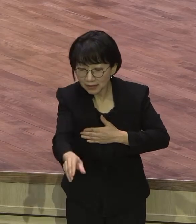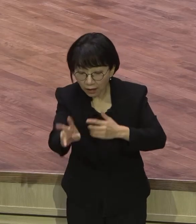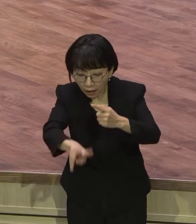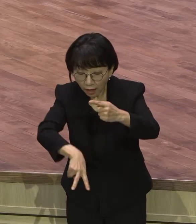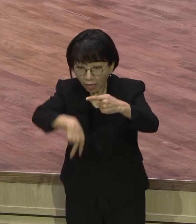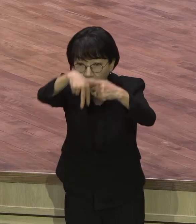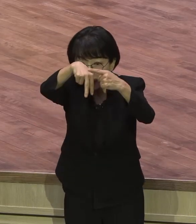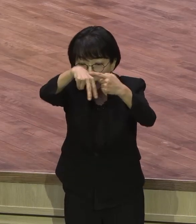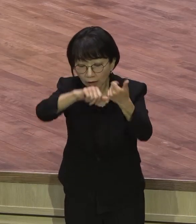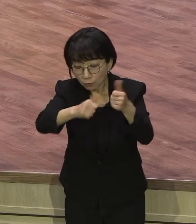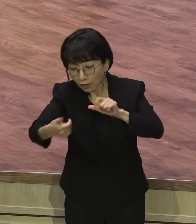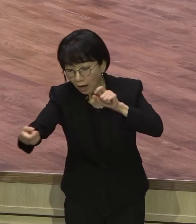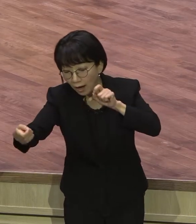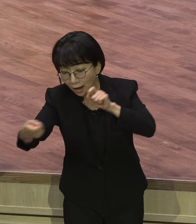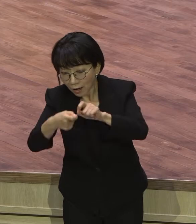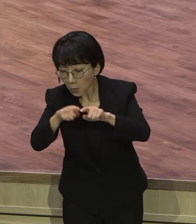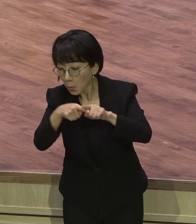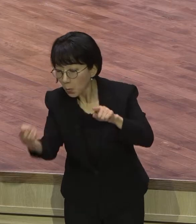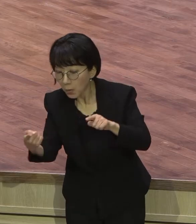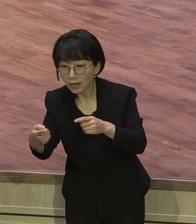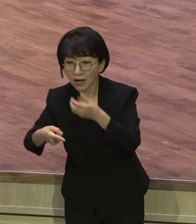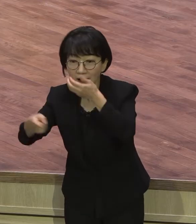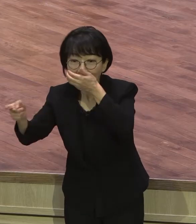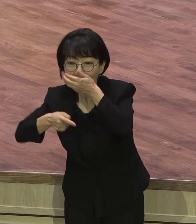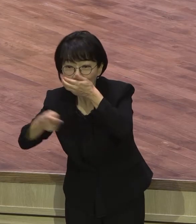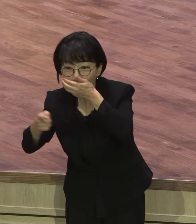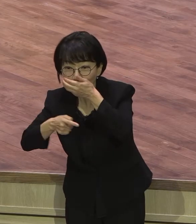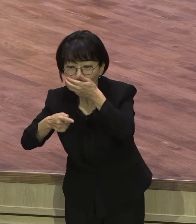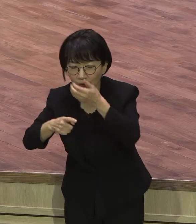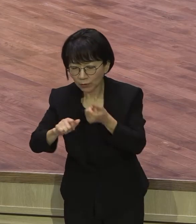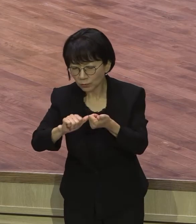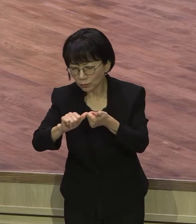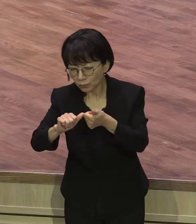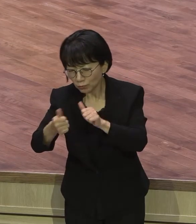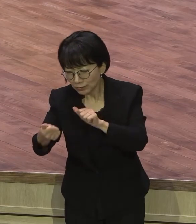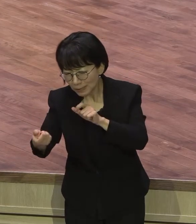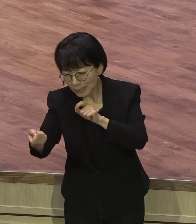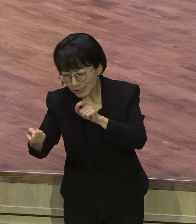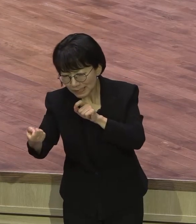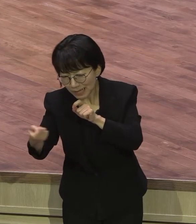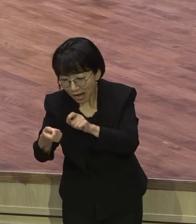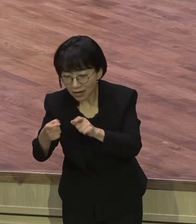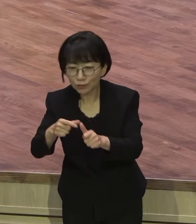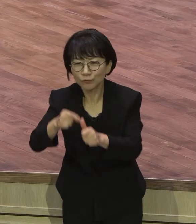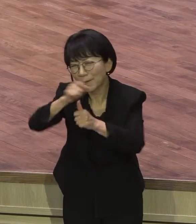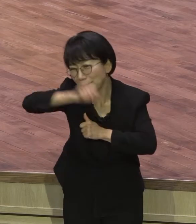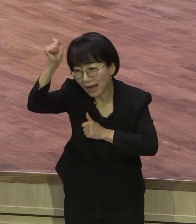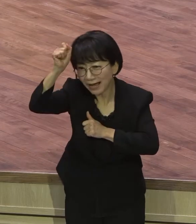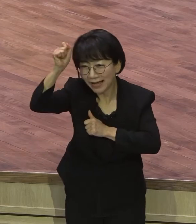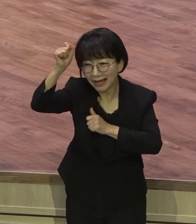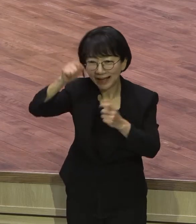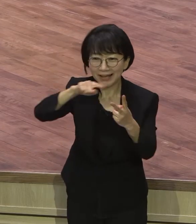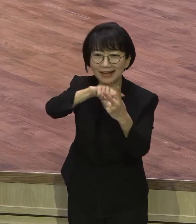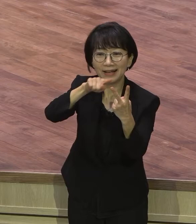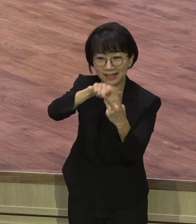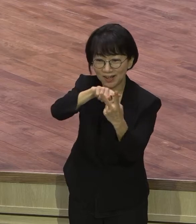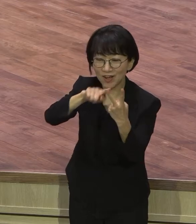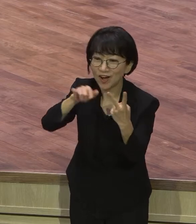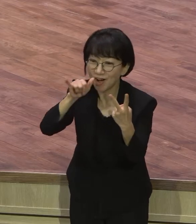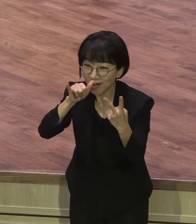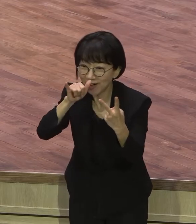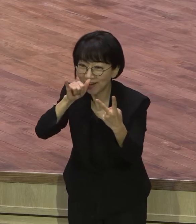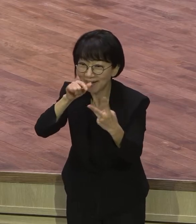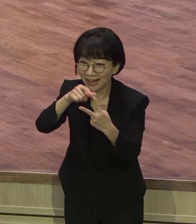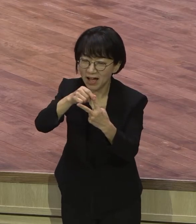돌아가시기 직전에 오른편 강도처럼 막 숨지기 직전에 구원받는 그런 사람도 있어요. 모태로 믿은 사람,